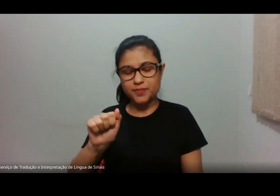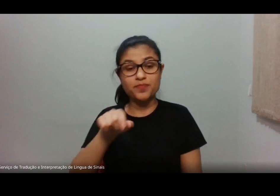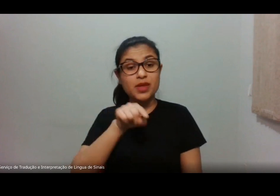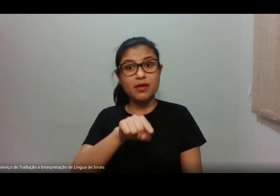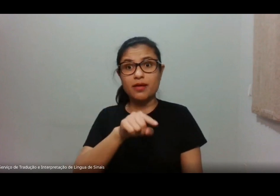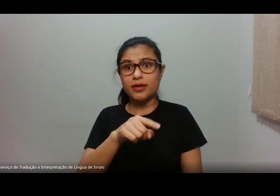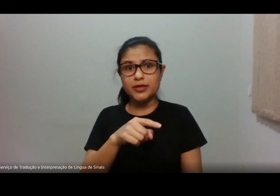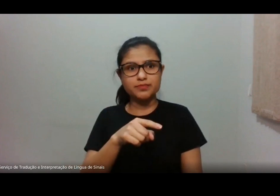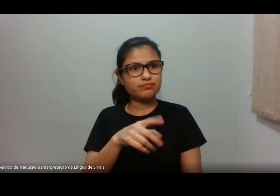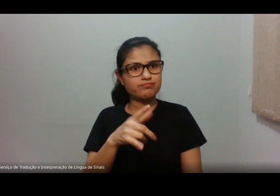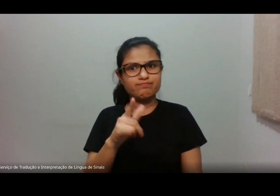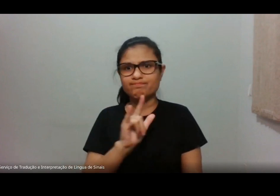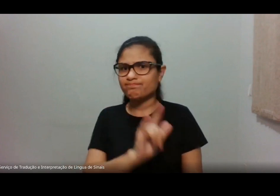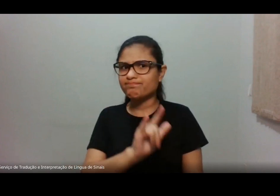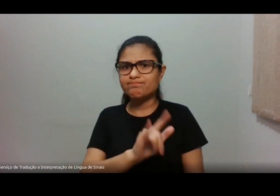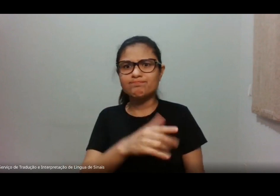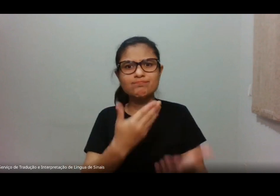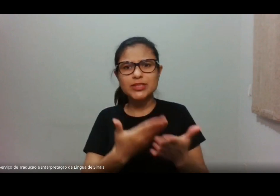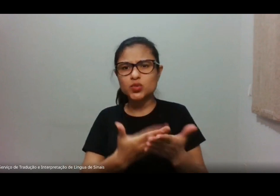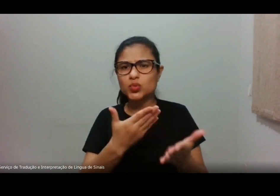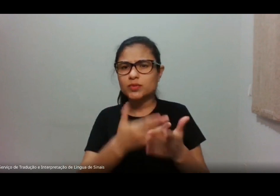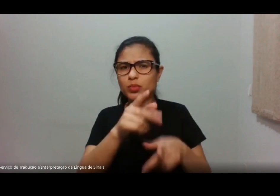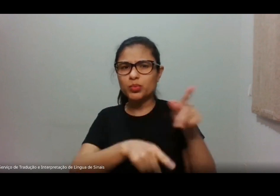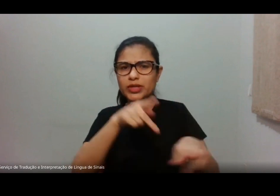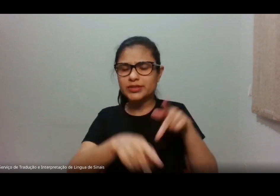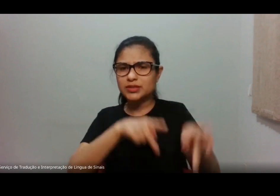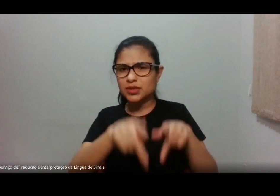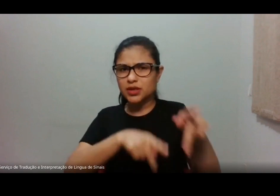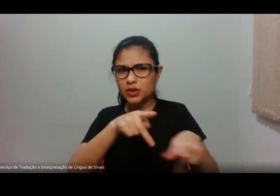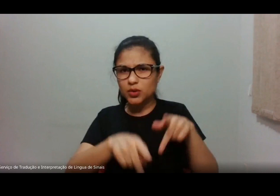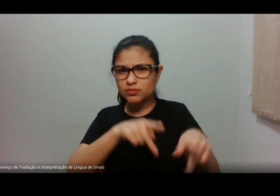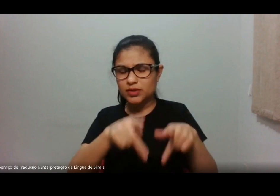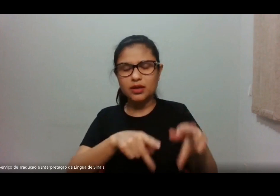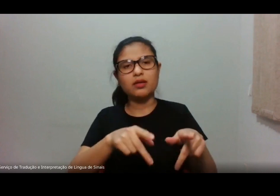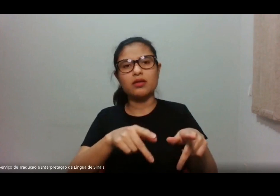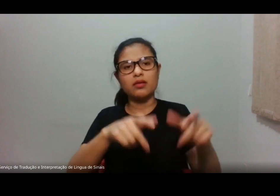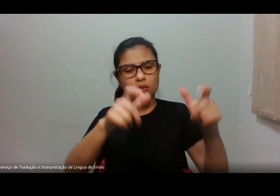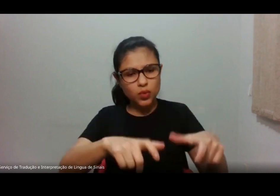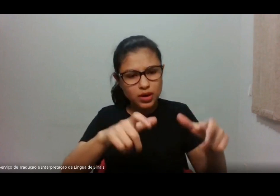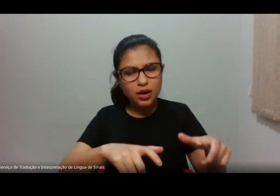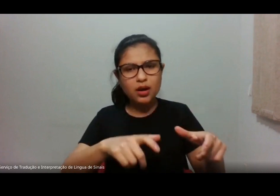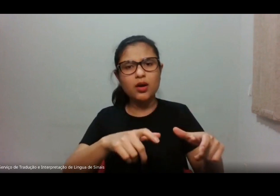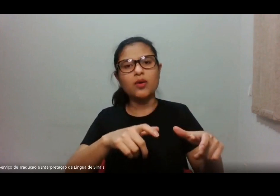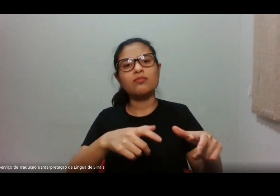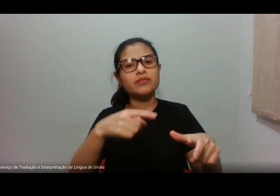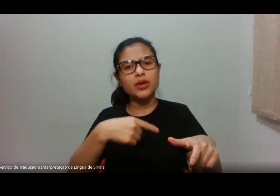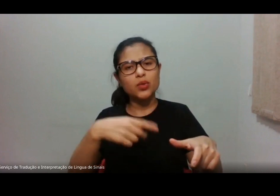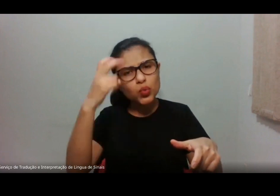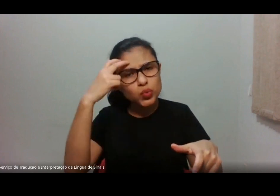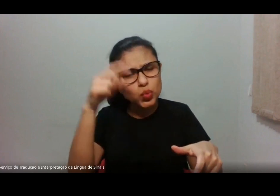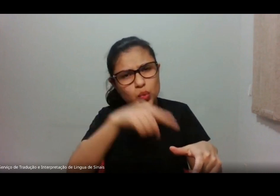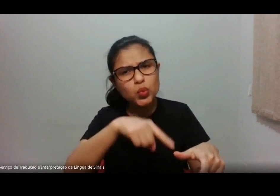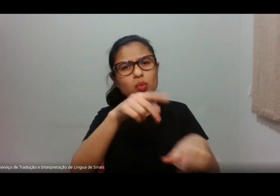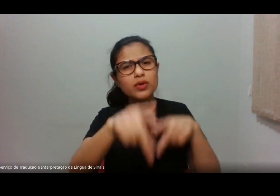Bourdieu apaixonou-se pelo estudo da população e dos grupos locais, pelos costumes, aquele povo,